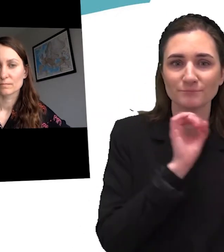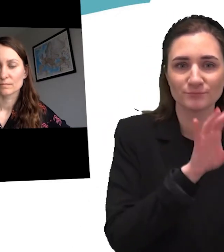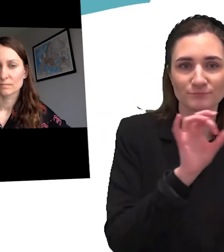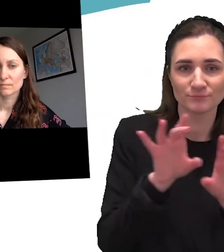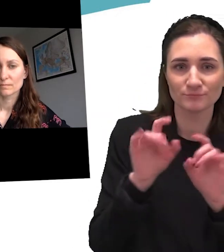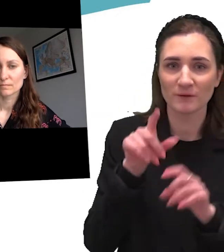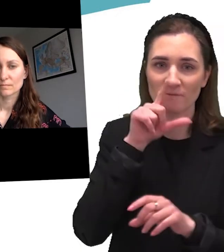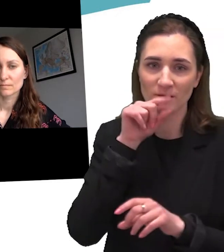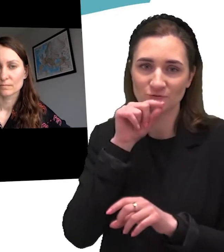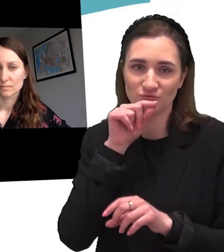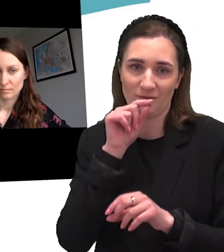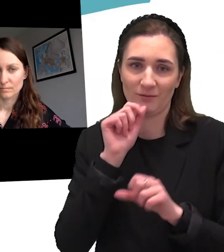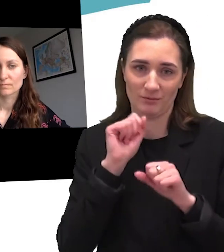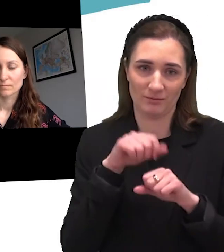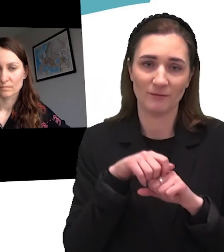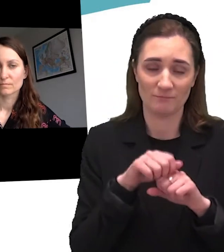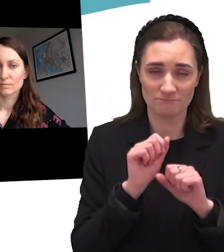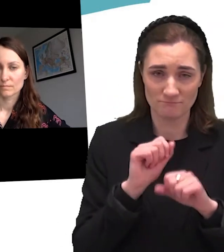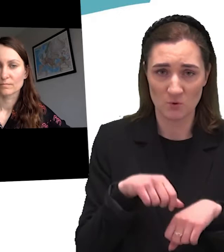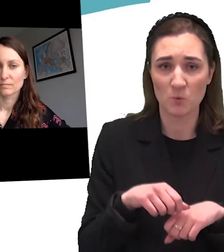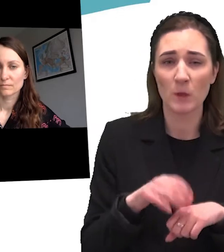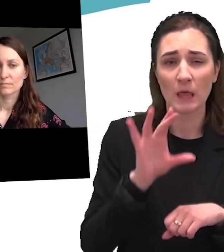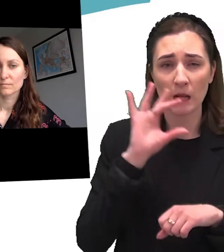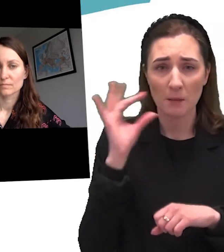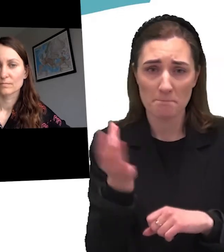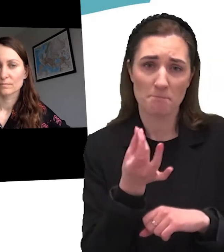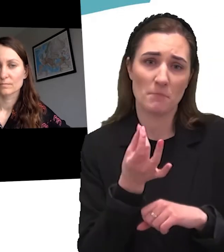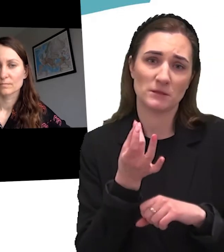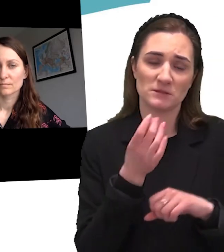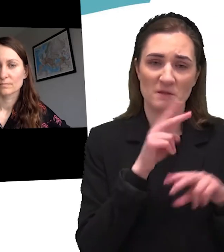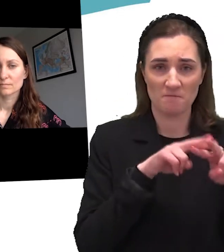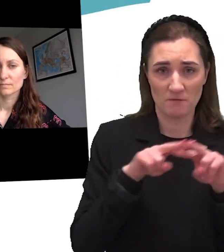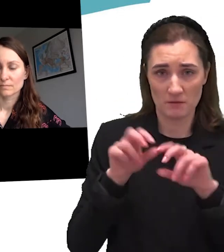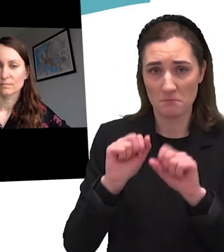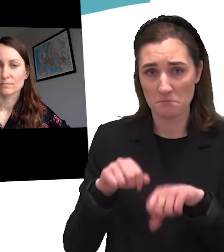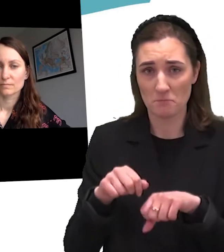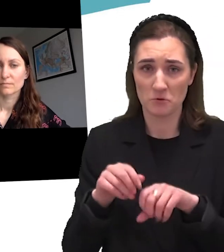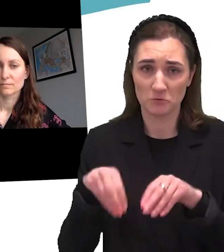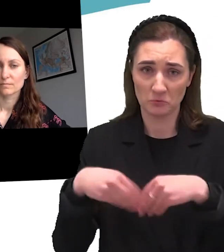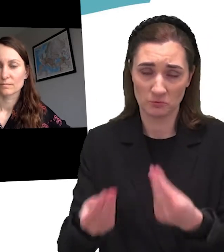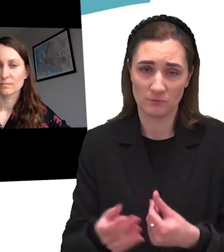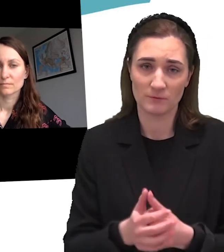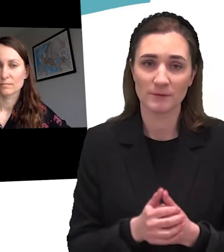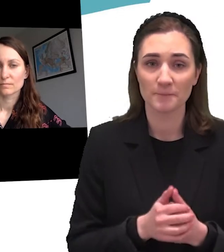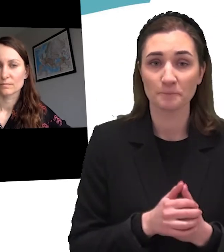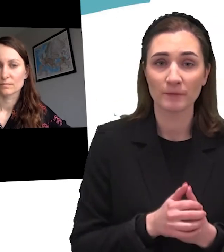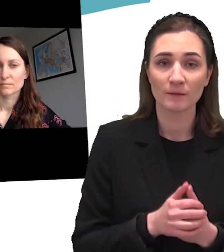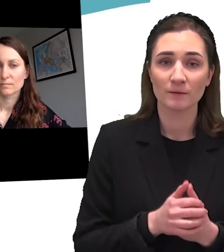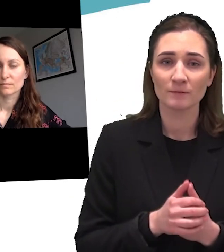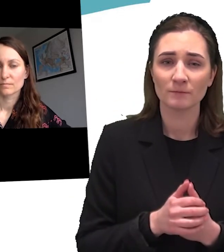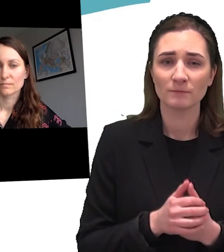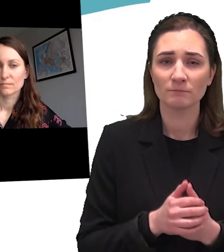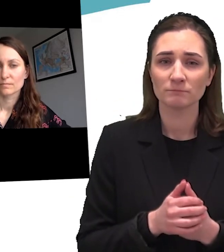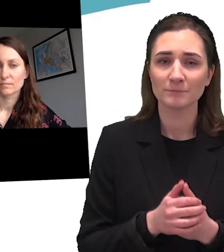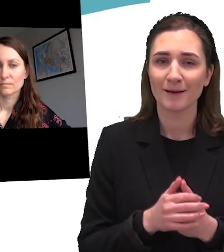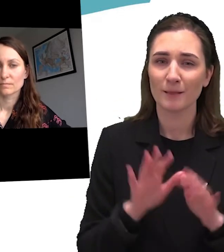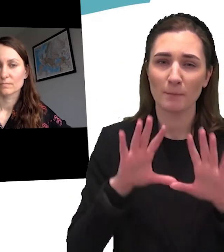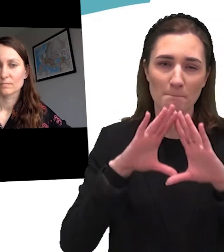tik rutinėlę. Tikrai, jeigu vištienos ar šlaunelės, jautienos ir riebesnės dalys tinka,